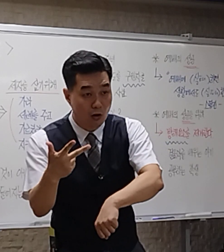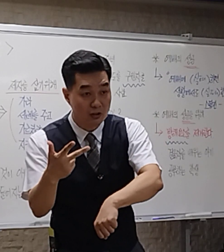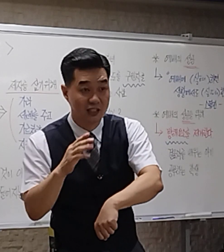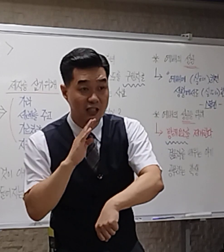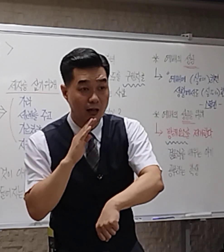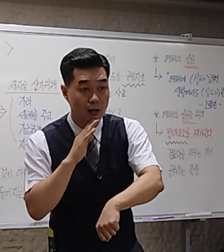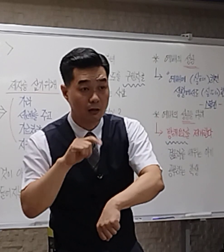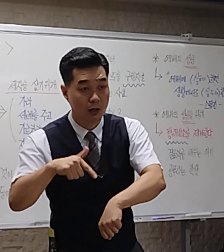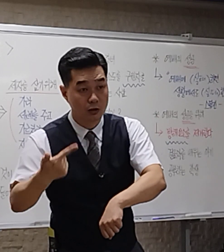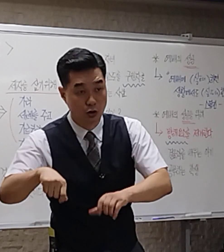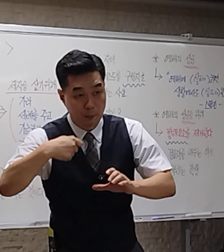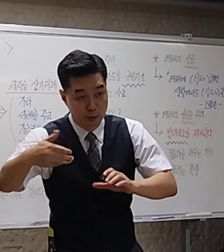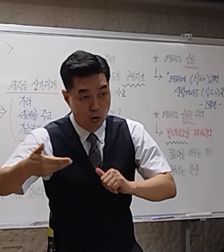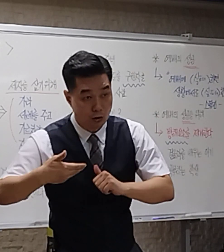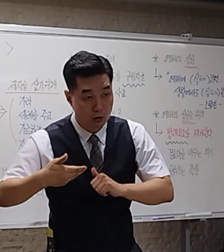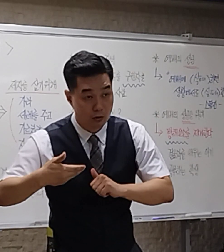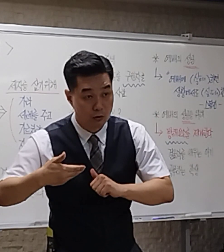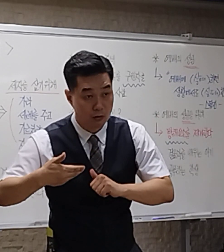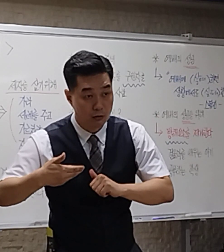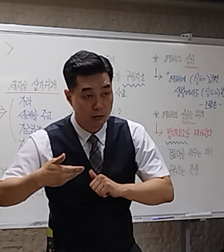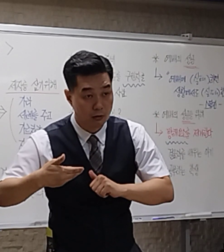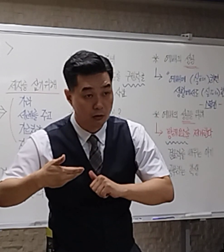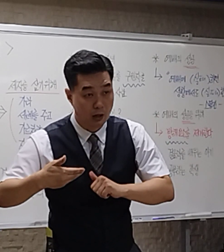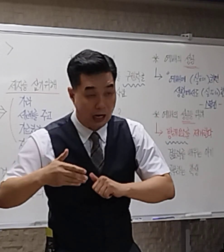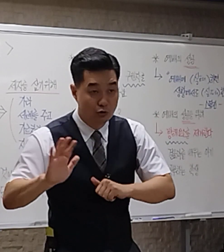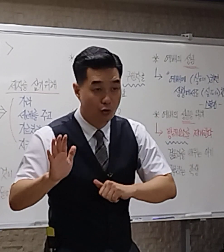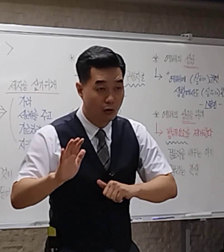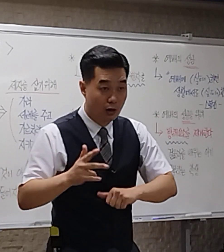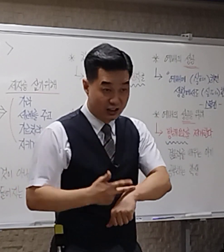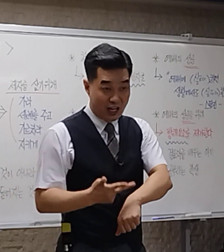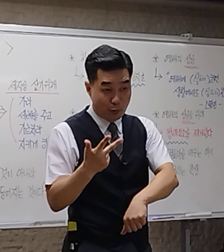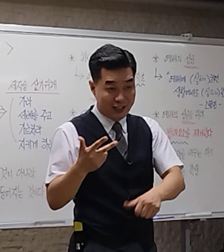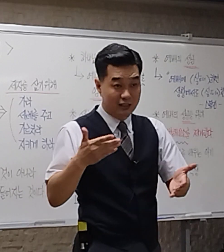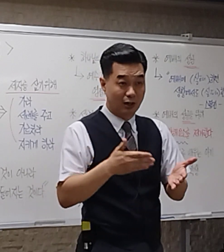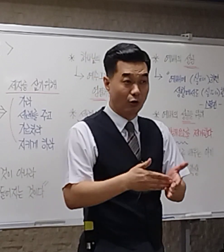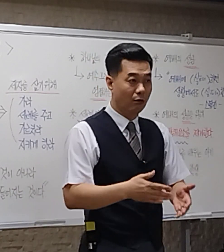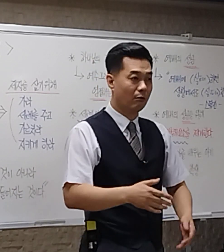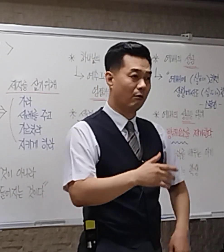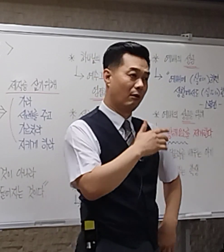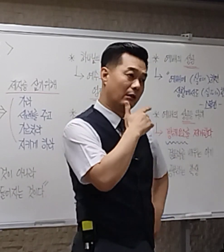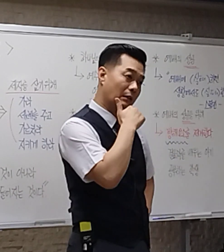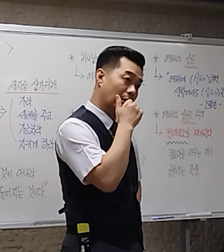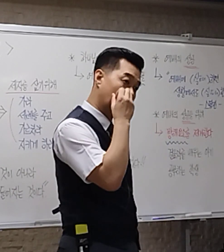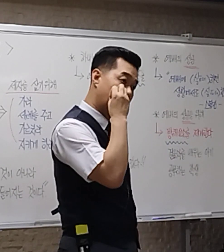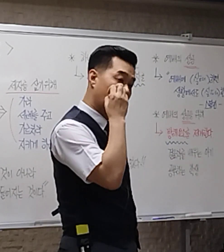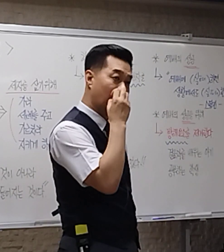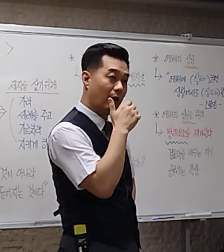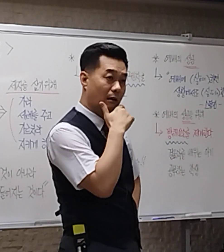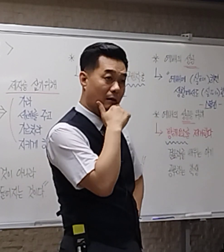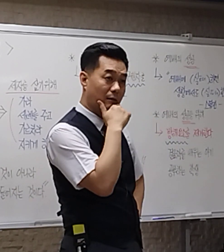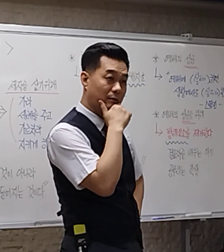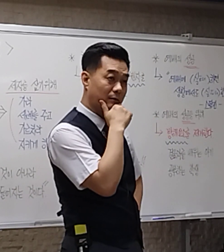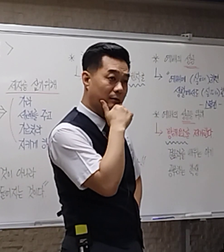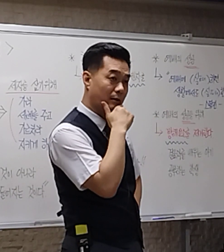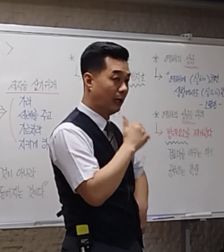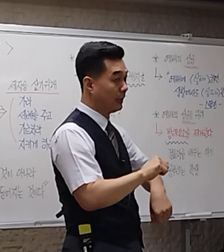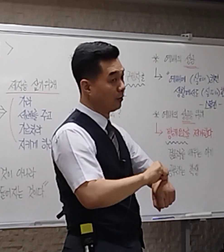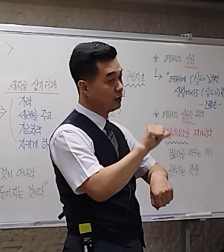7시까지라고요? 진짜? 저녁밥 줘요? 안 줘요? 근데 7시까지라고요? 이상한데? 한 5시